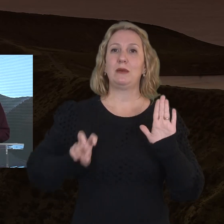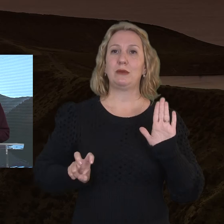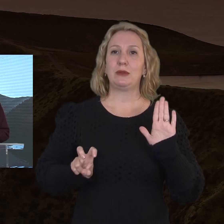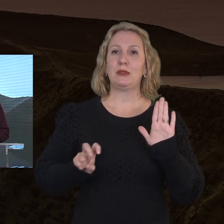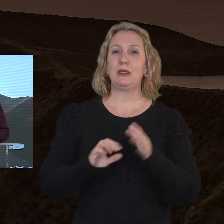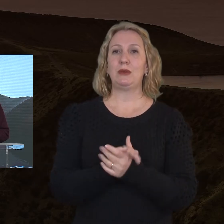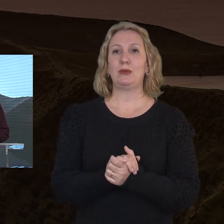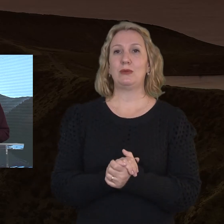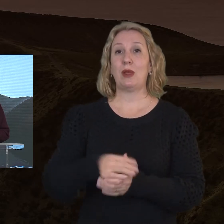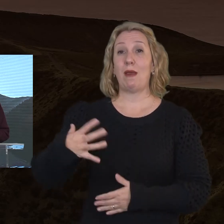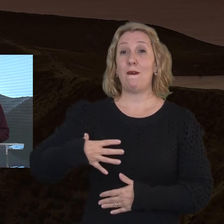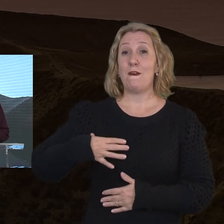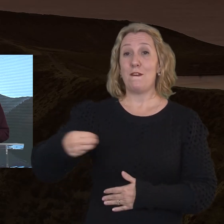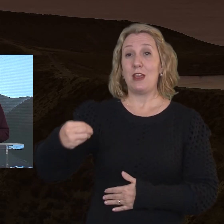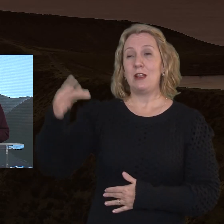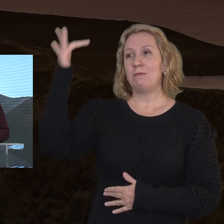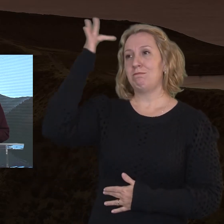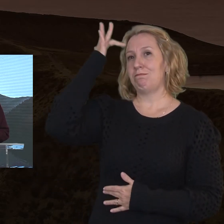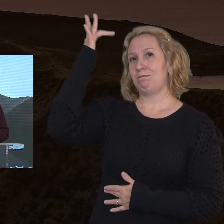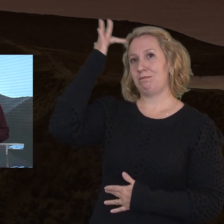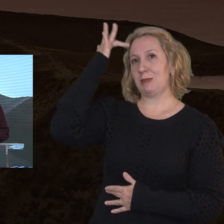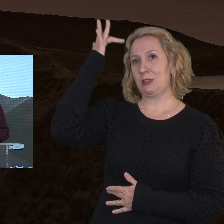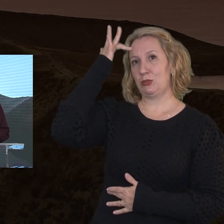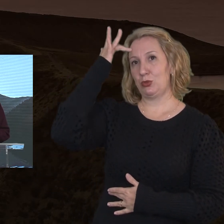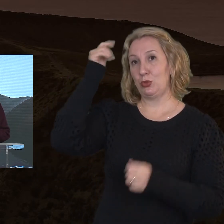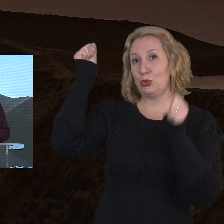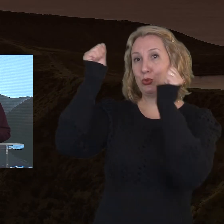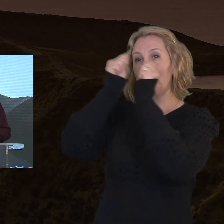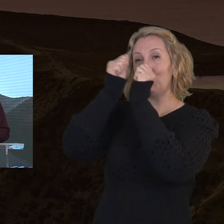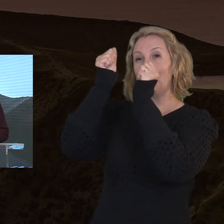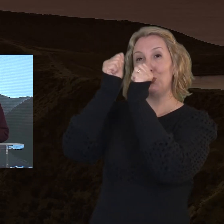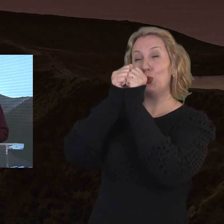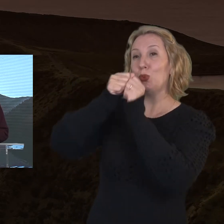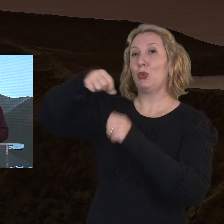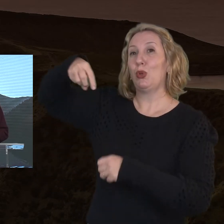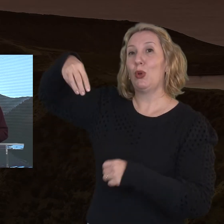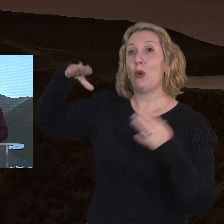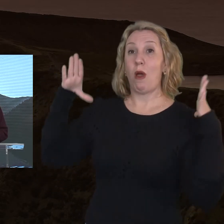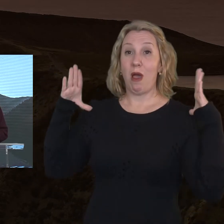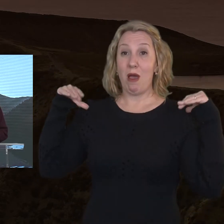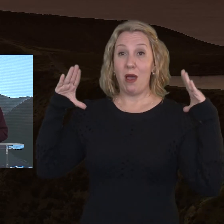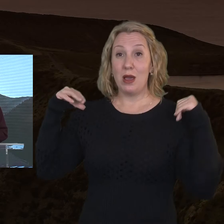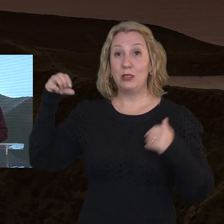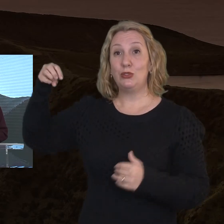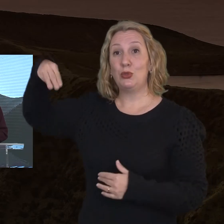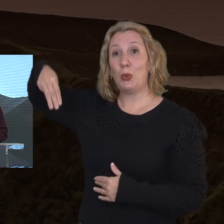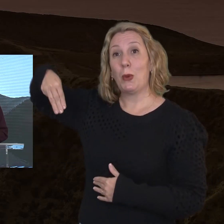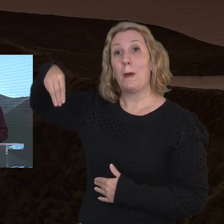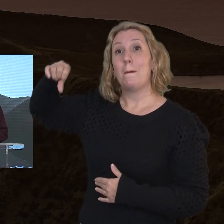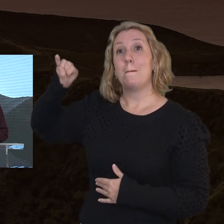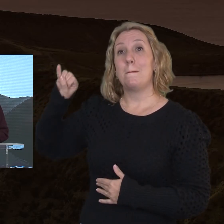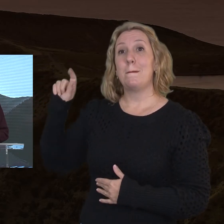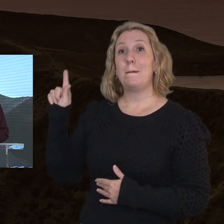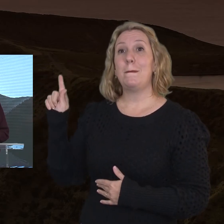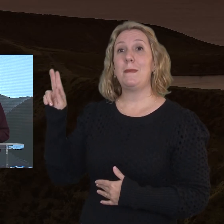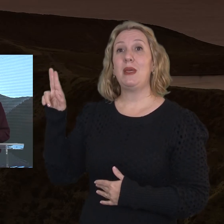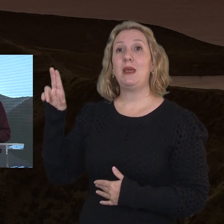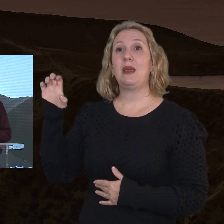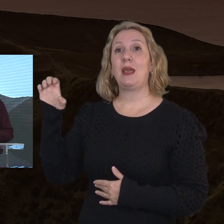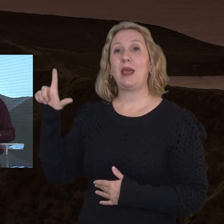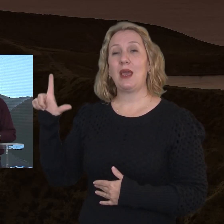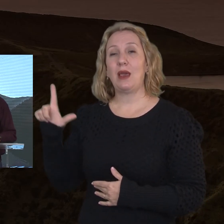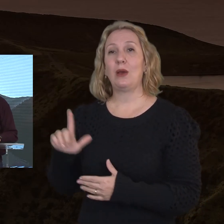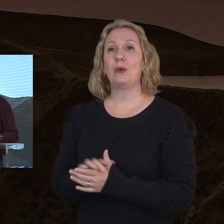juntamente com miguel e seus anjos antes da grande tribulação tá aqui mais um passo dessa execução